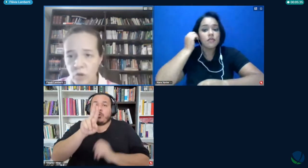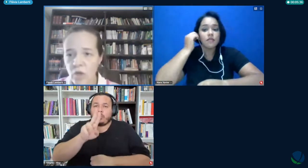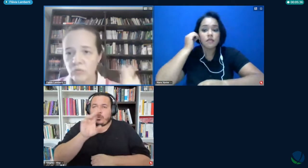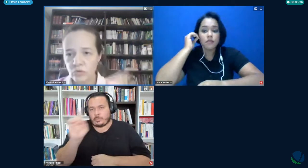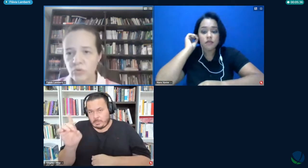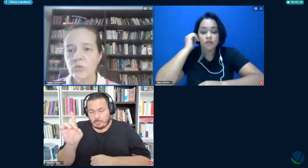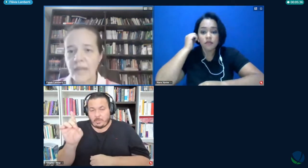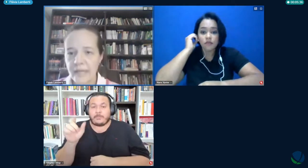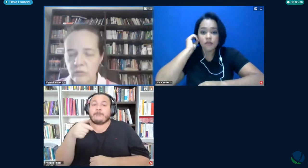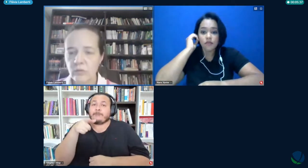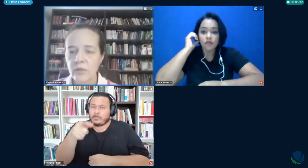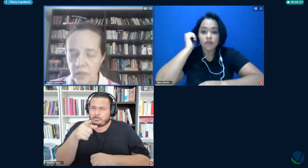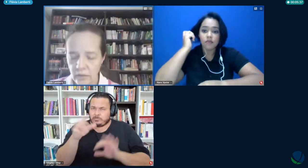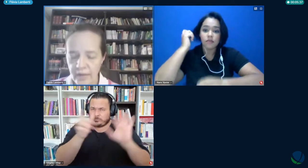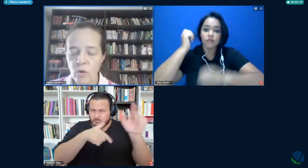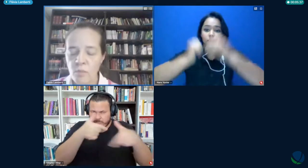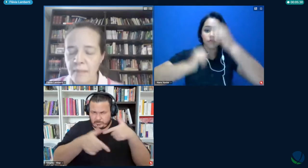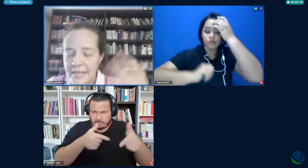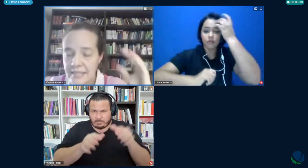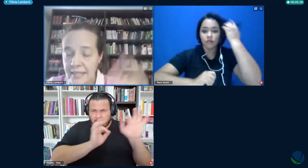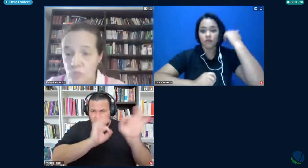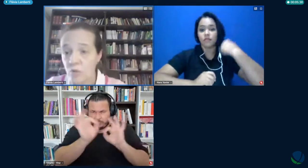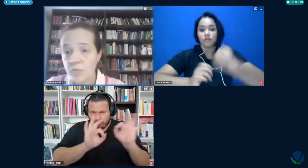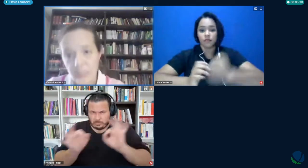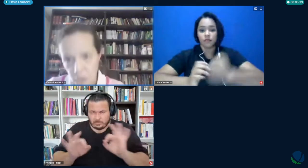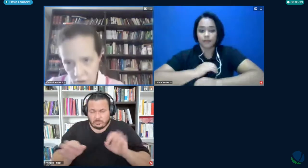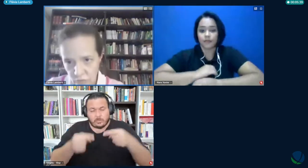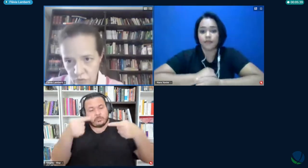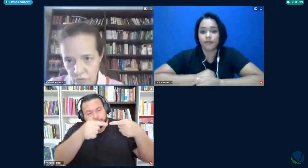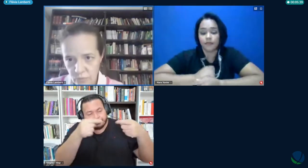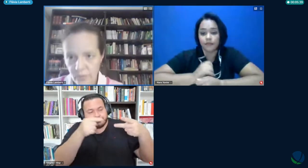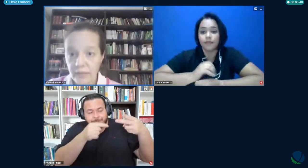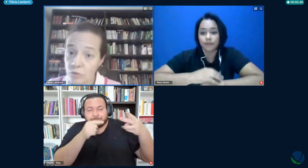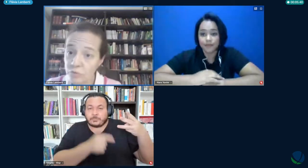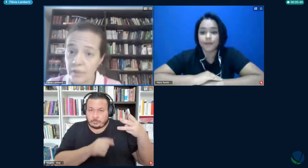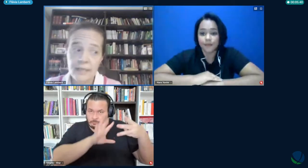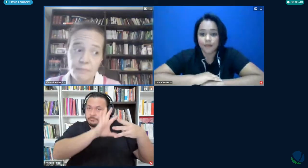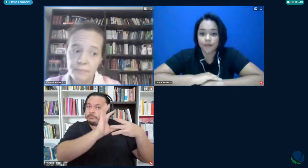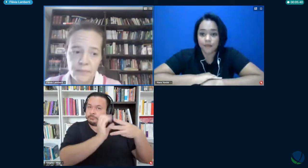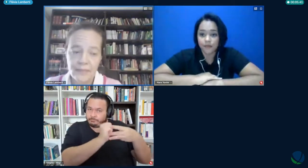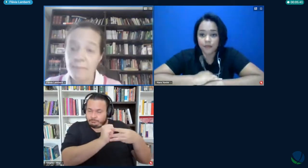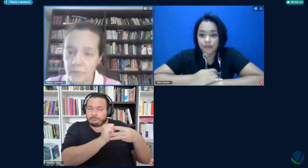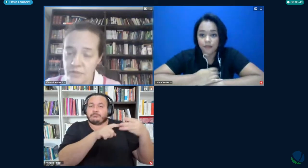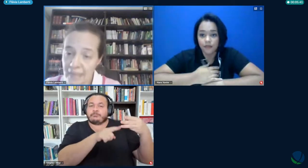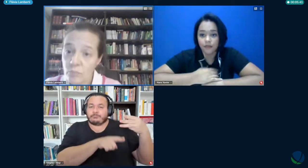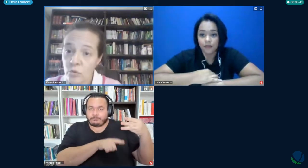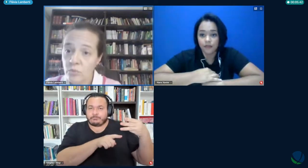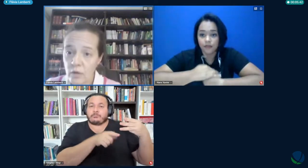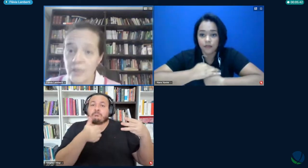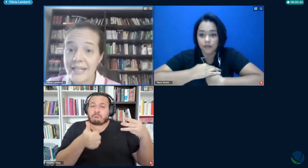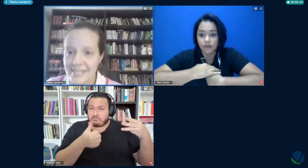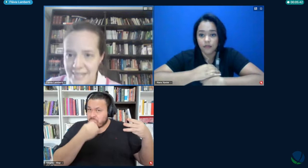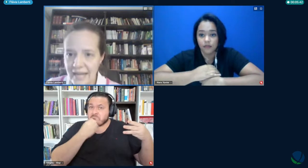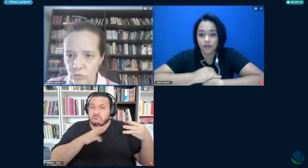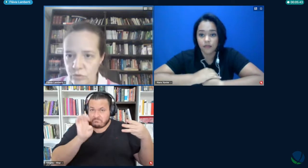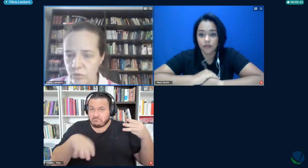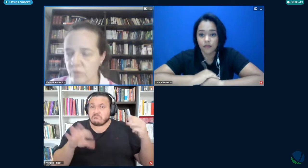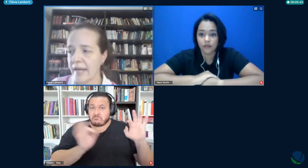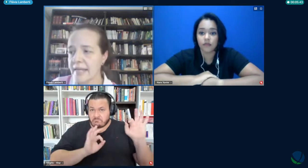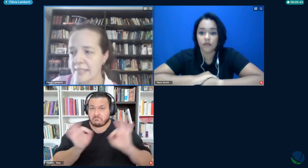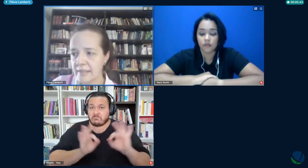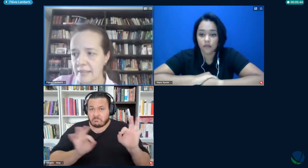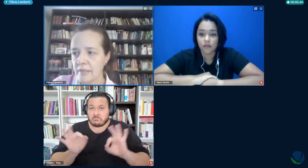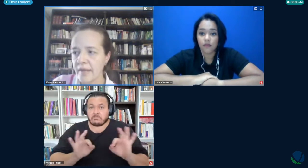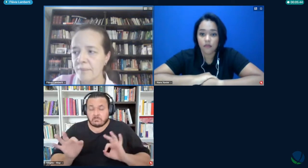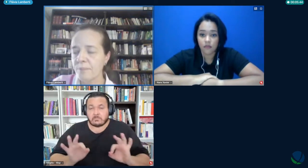está todo estruturado, né, com base nesses objetivos. Então, ele está muito bem organizado.